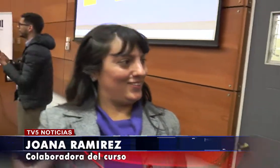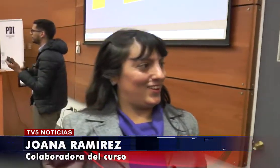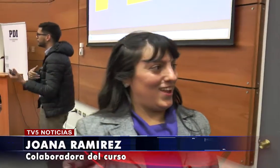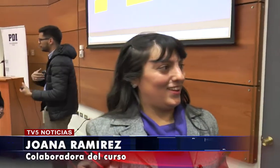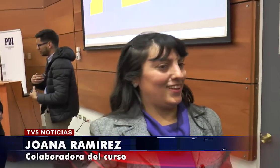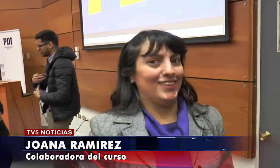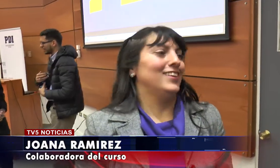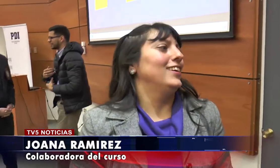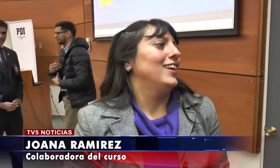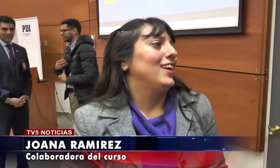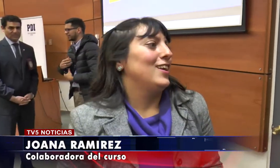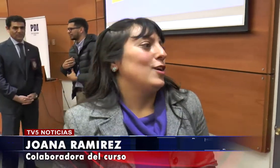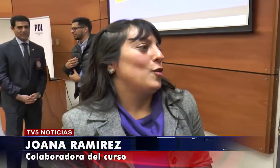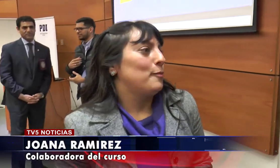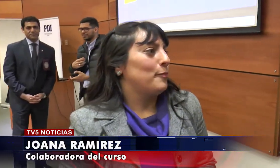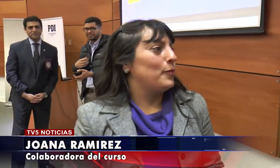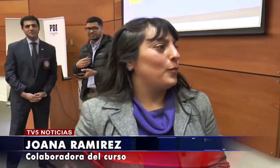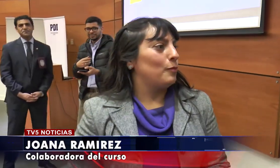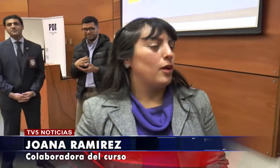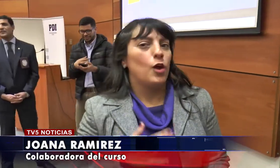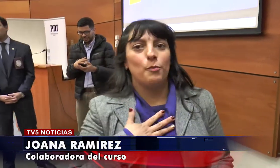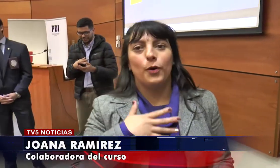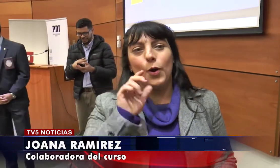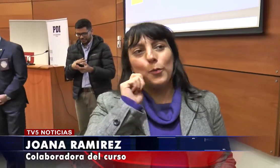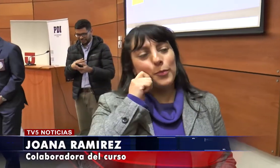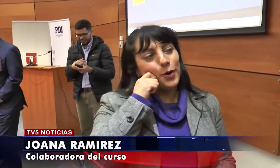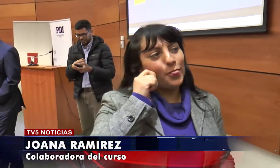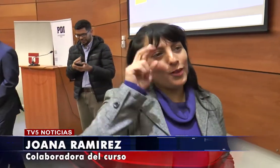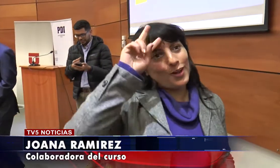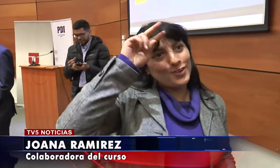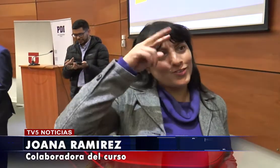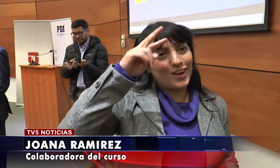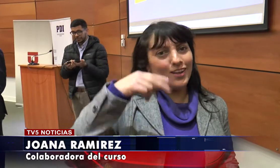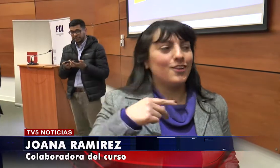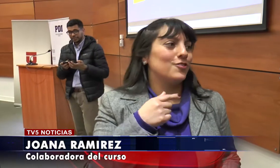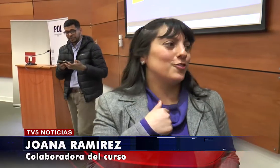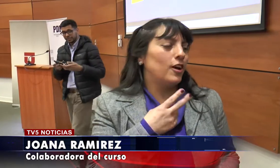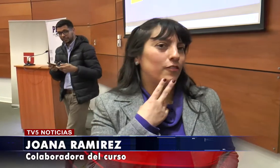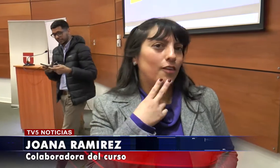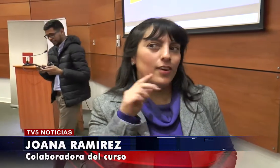Joana, sí. ¿Y tu seña?